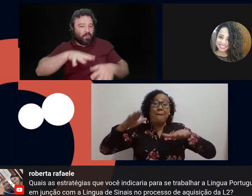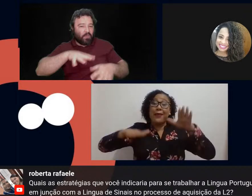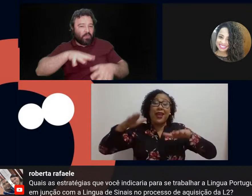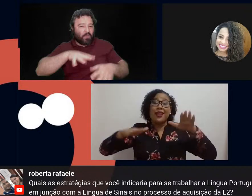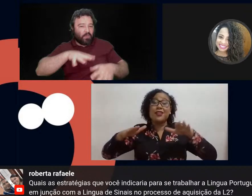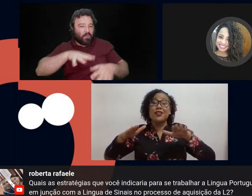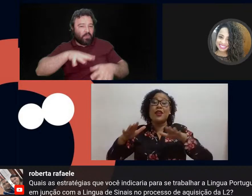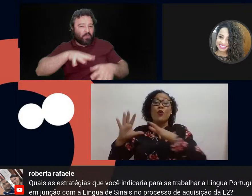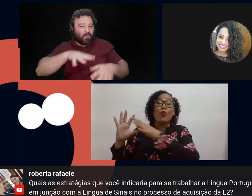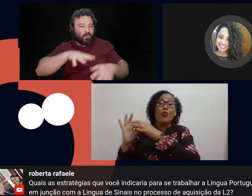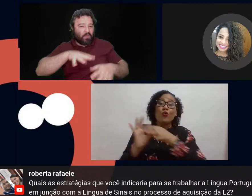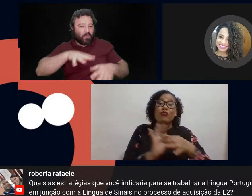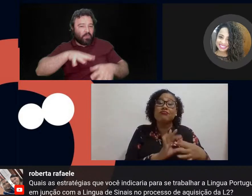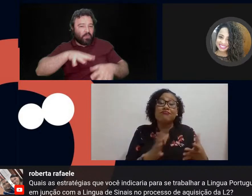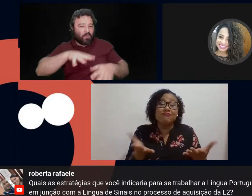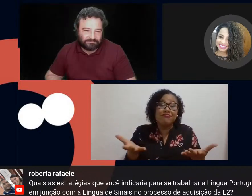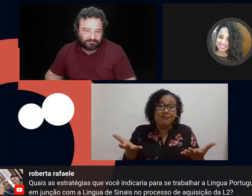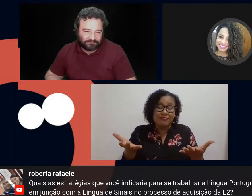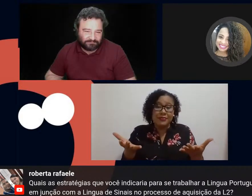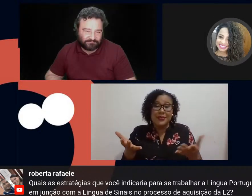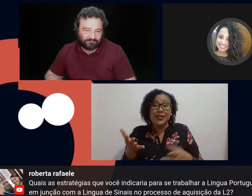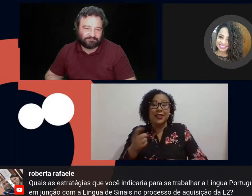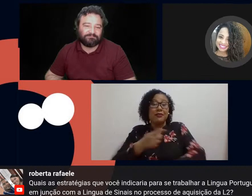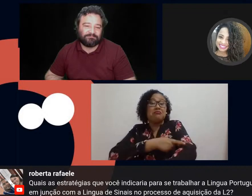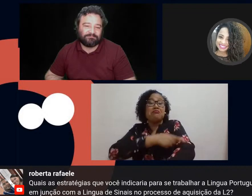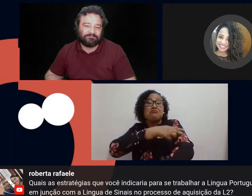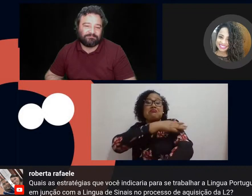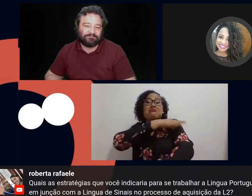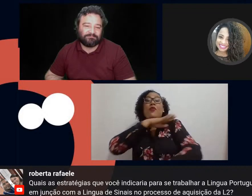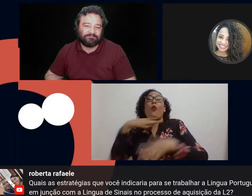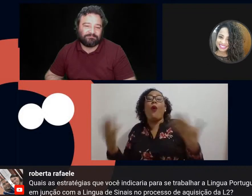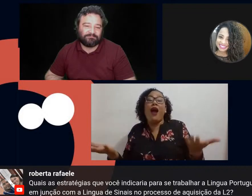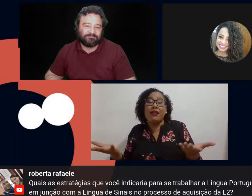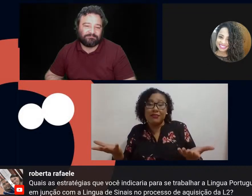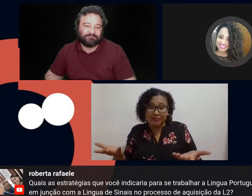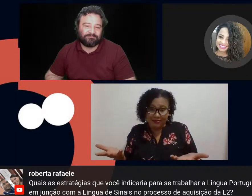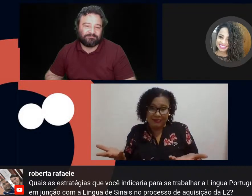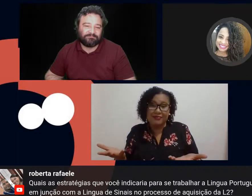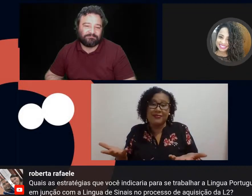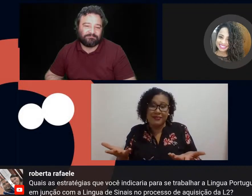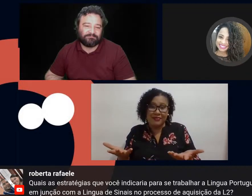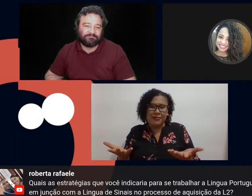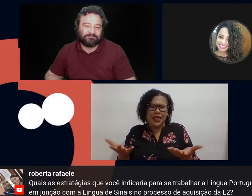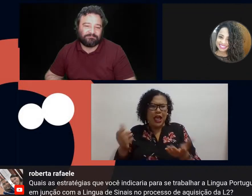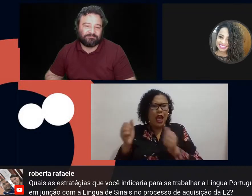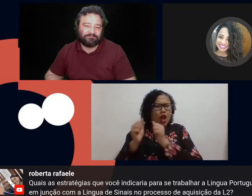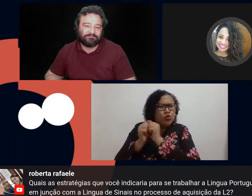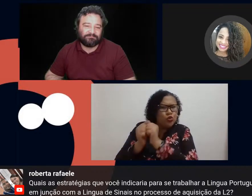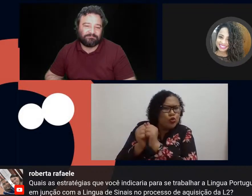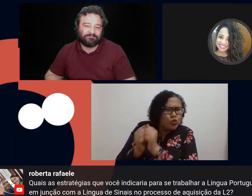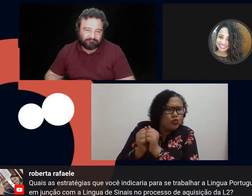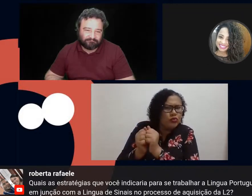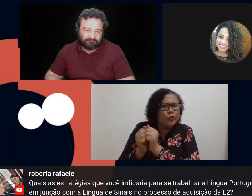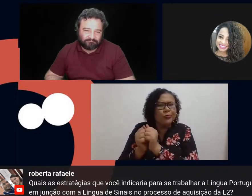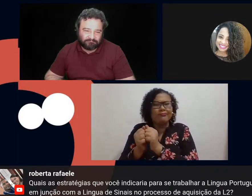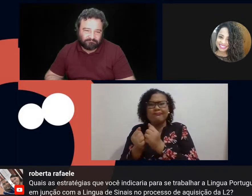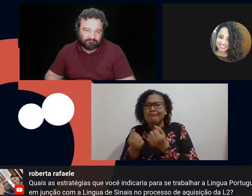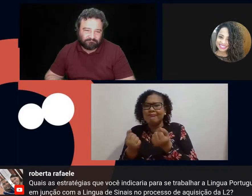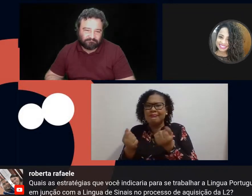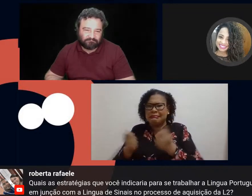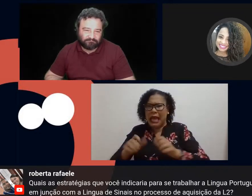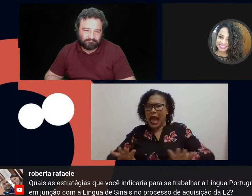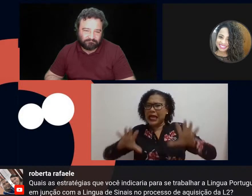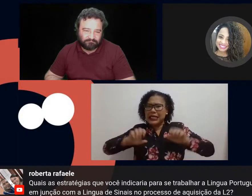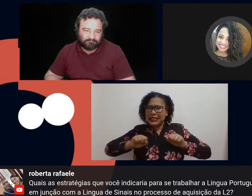L2? Então, ah, depende muito, depende do contexto. Em qual contexto? anos iniciais, educação básica,